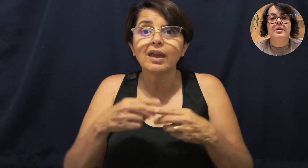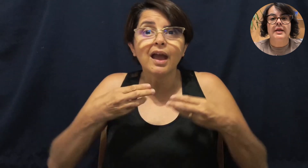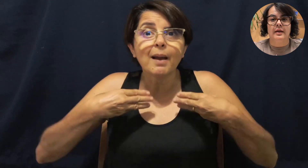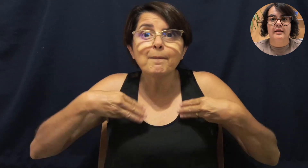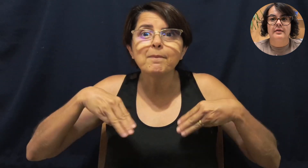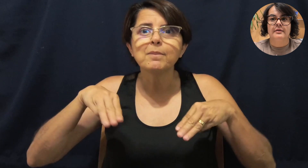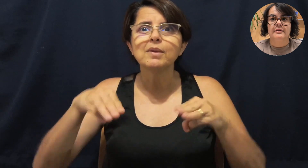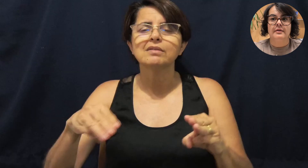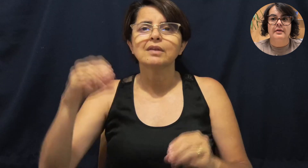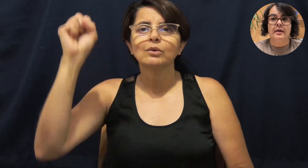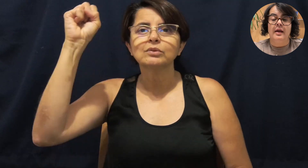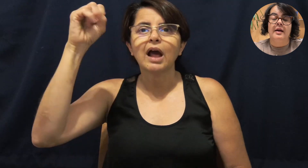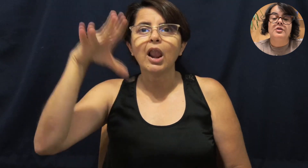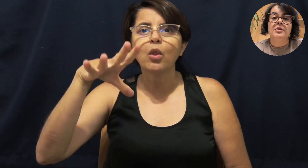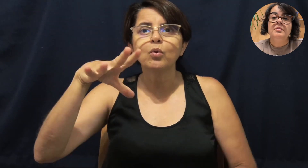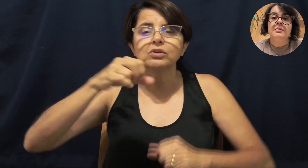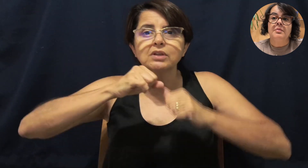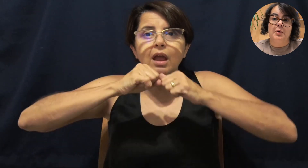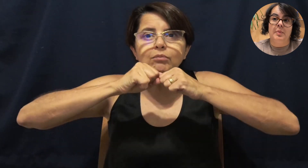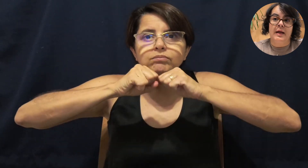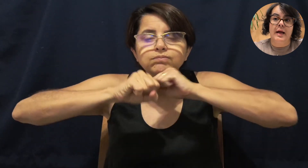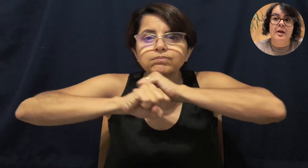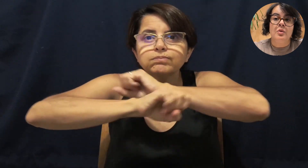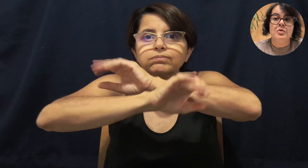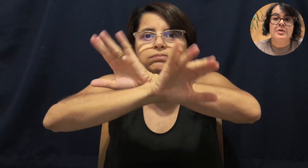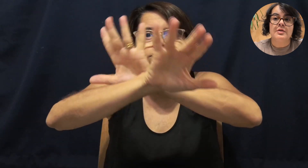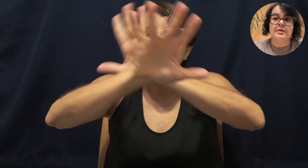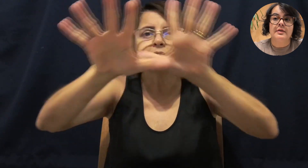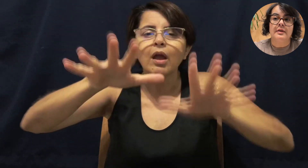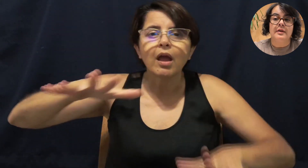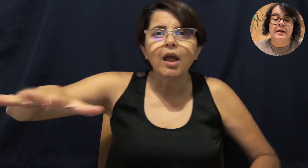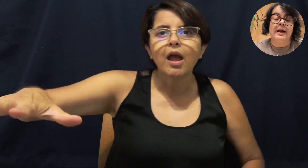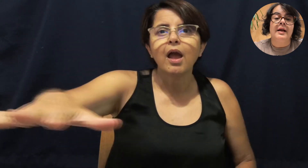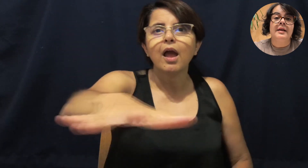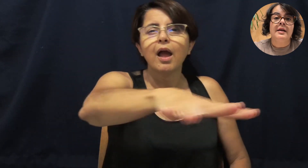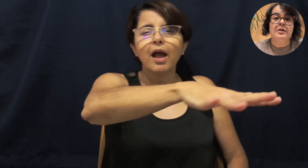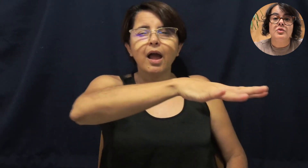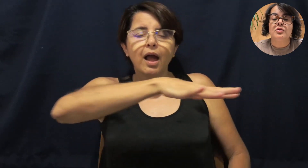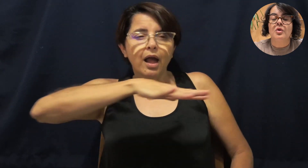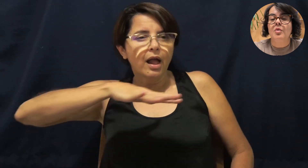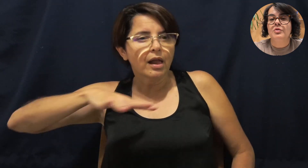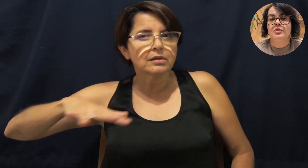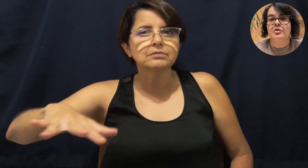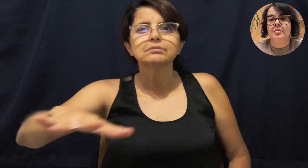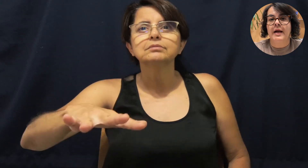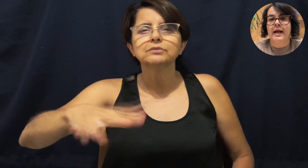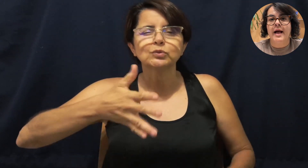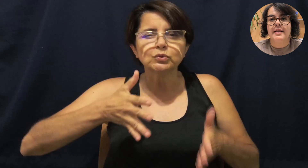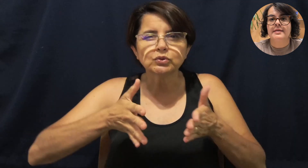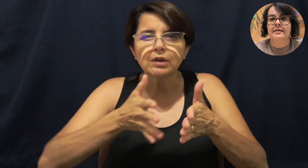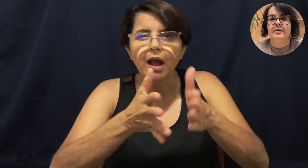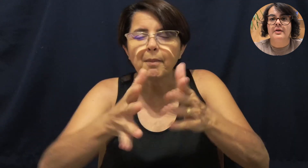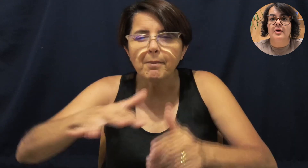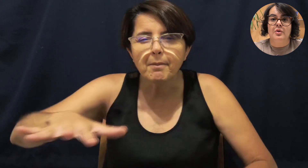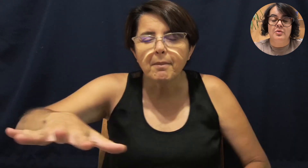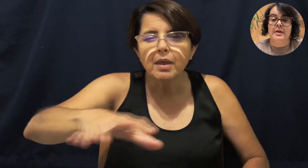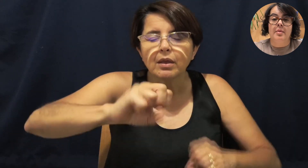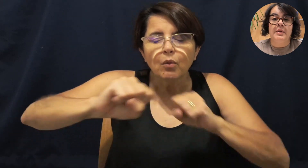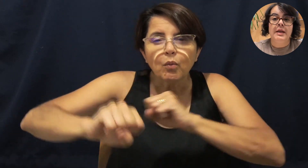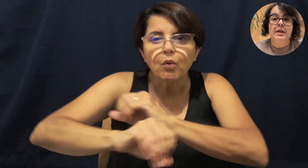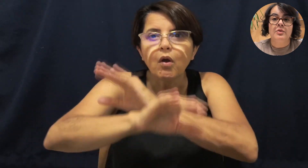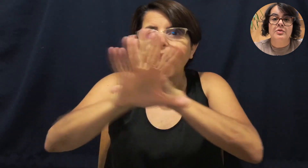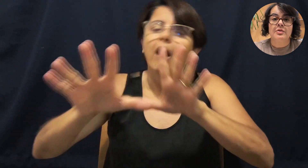luz é o quê? É a de propagar a luz, clareando os cômodos de uma casa,